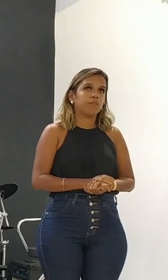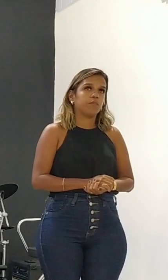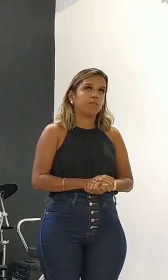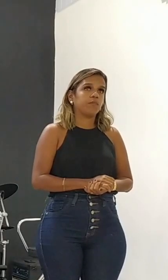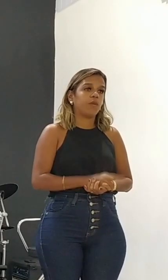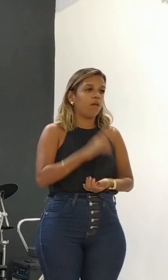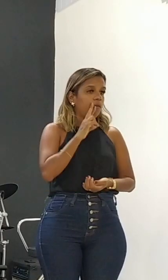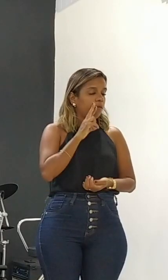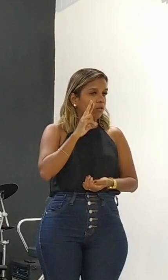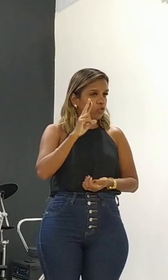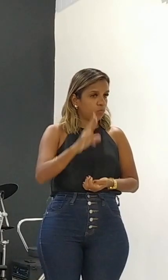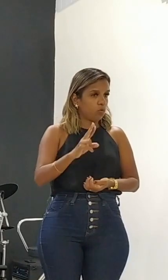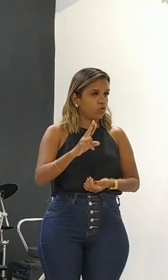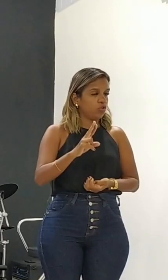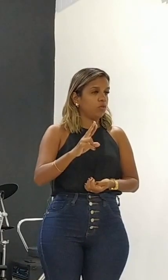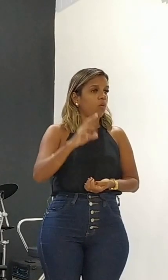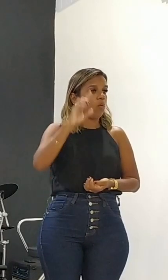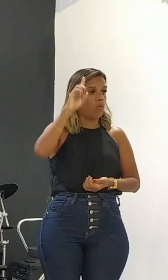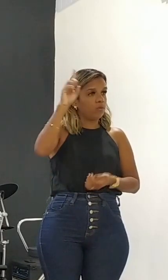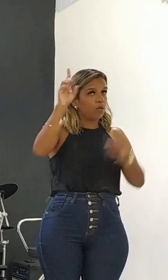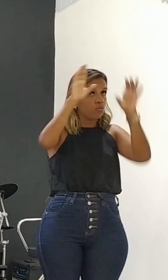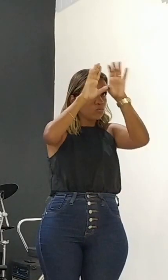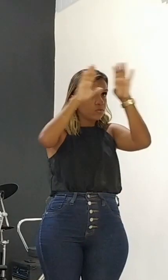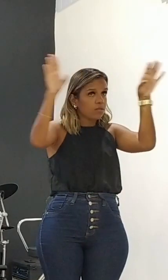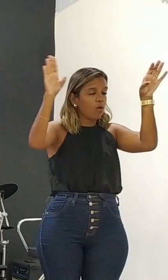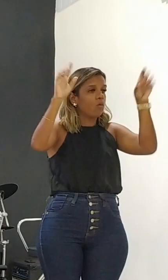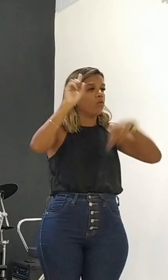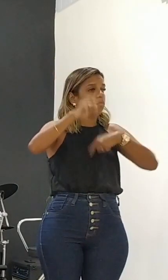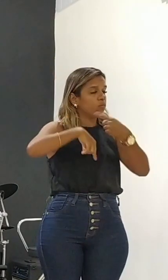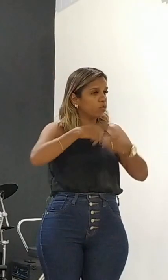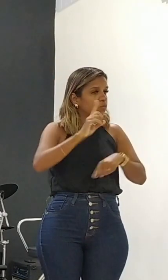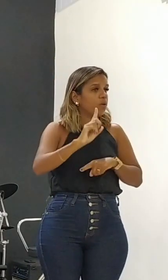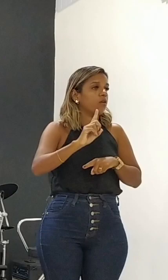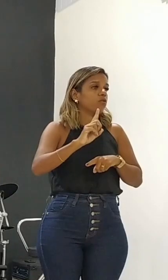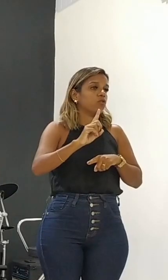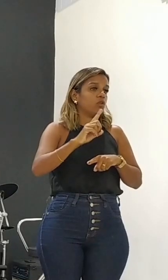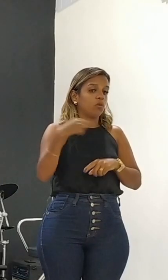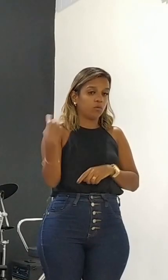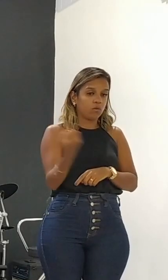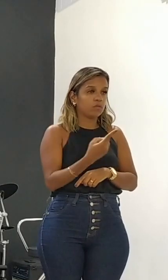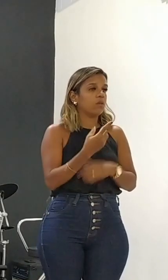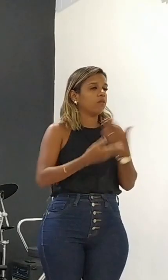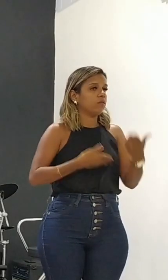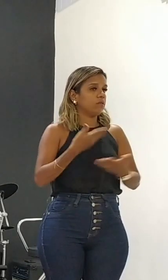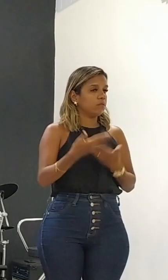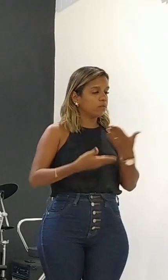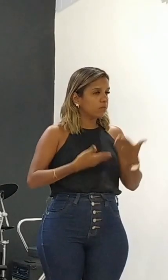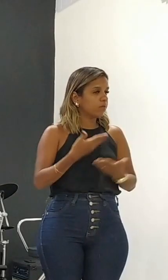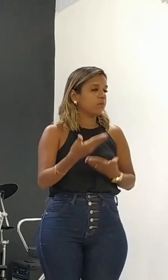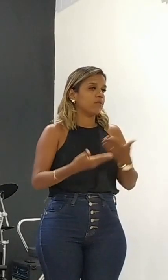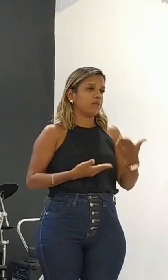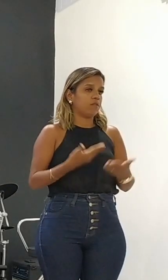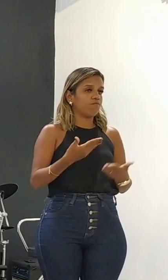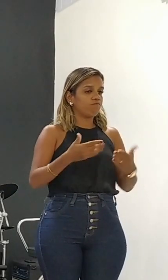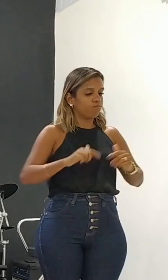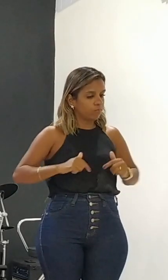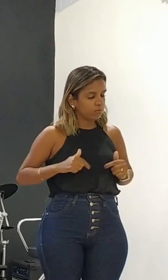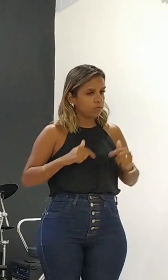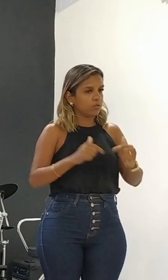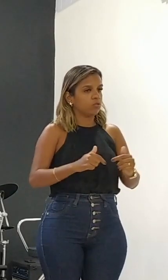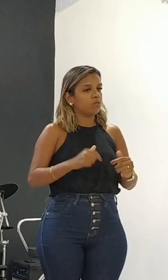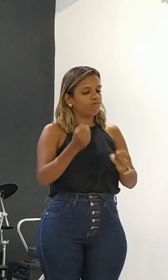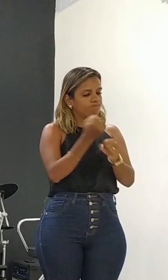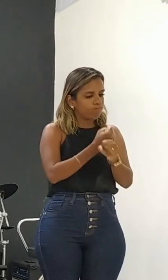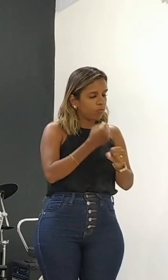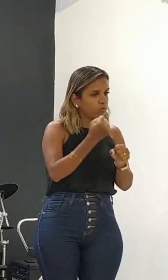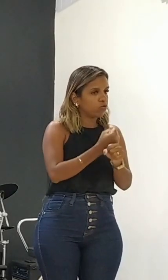dos céus é o que nos fará prosperar, e nós, seus servos, nos levantaremos e